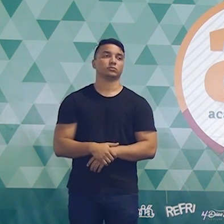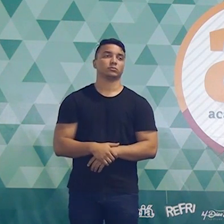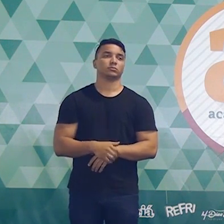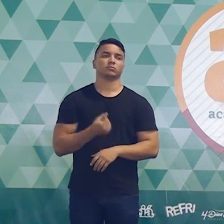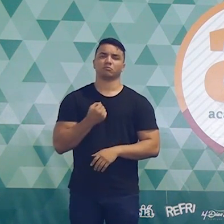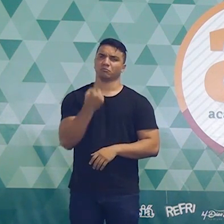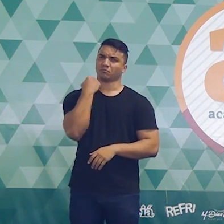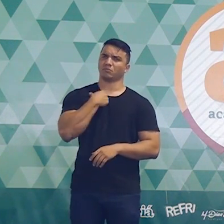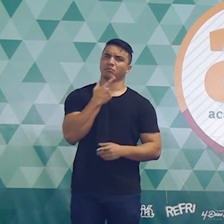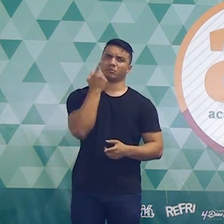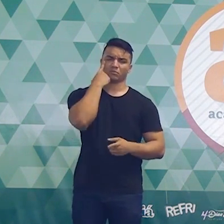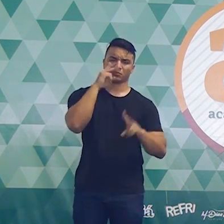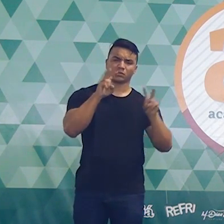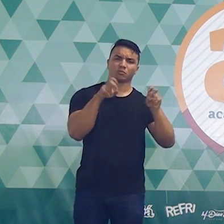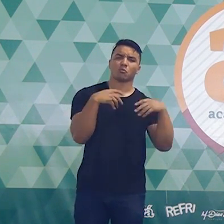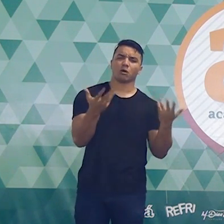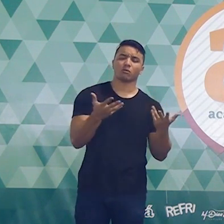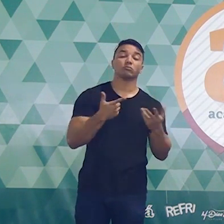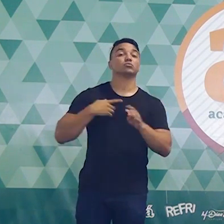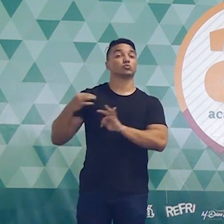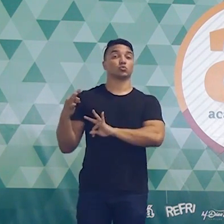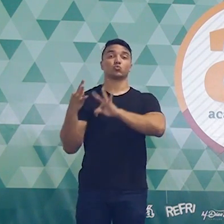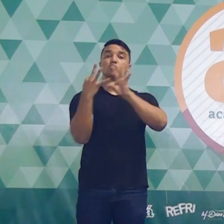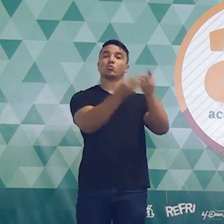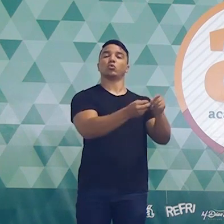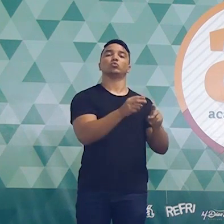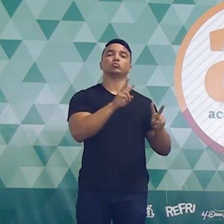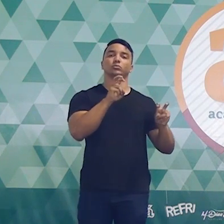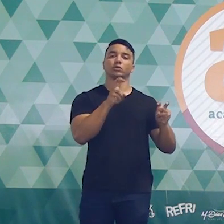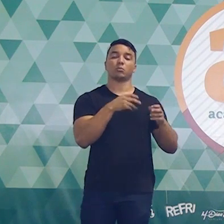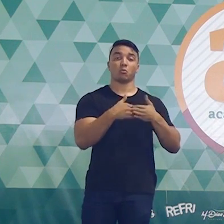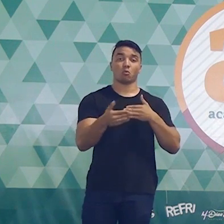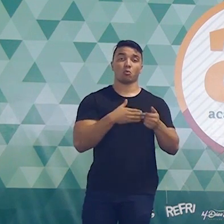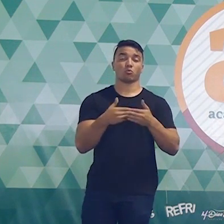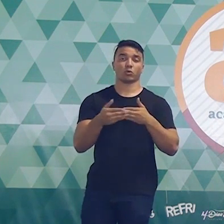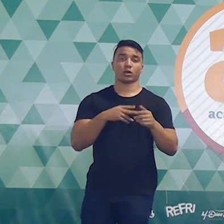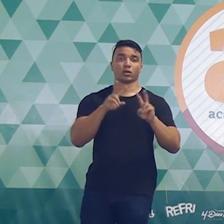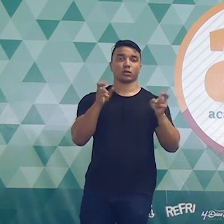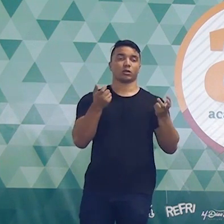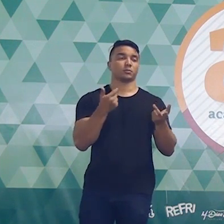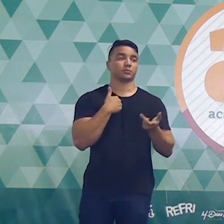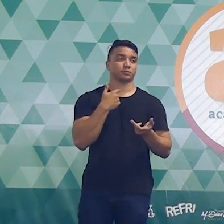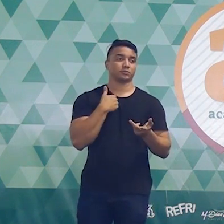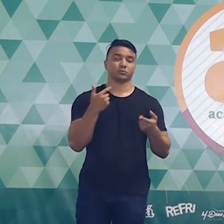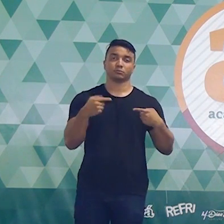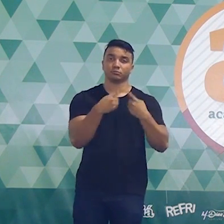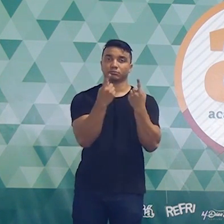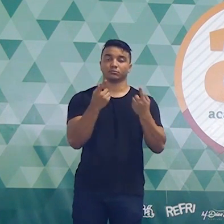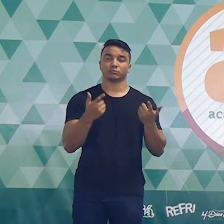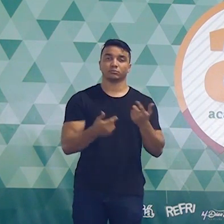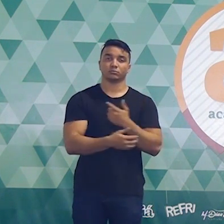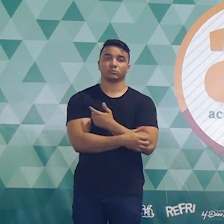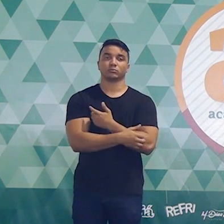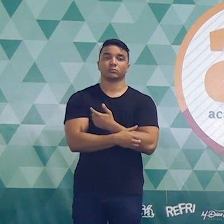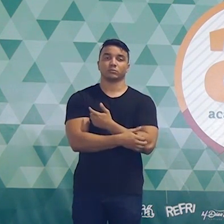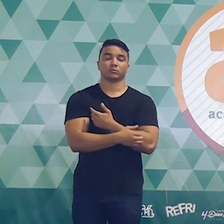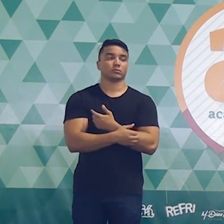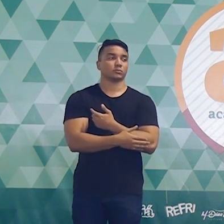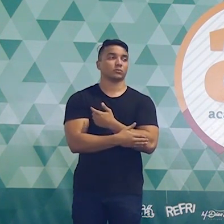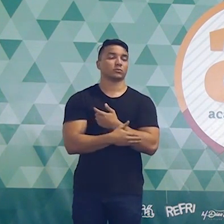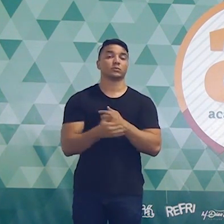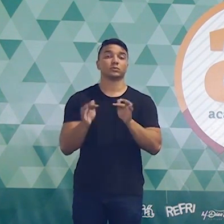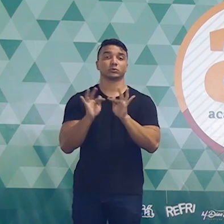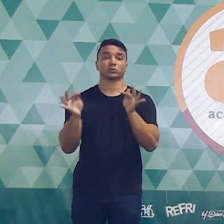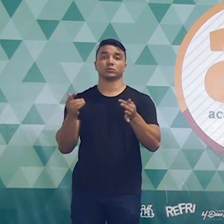Diego, tu está falando isso para qual tema? Para todos. Para qualquer tema. Por tema que cai dia 5. Se coloca